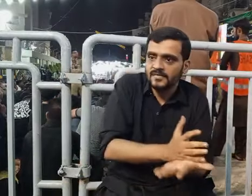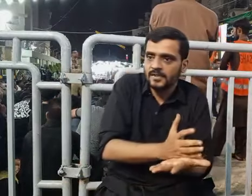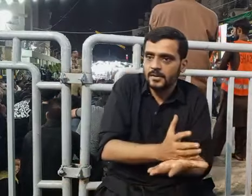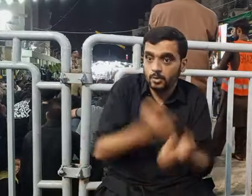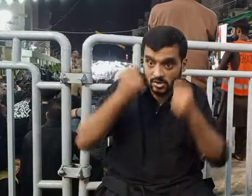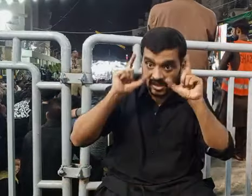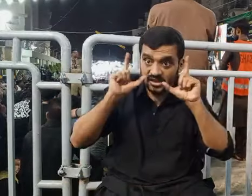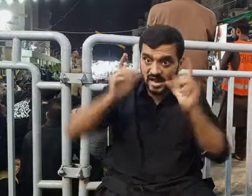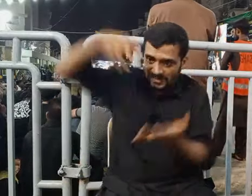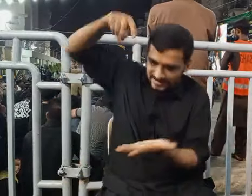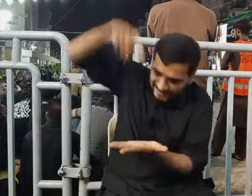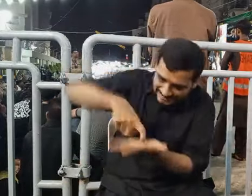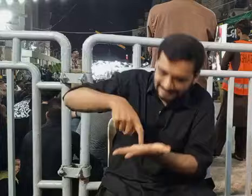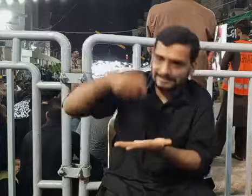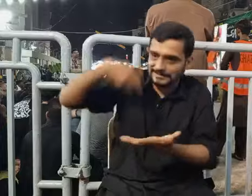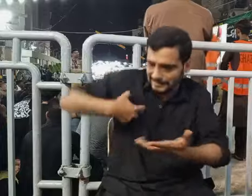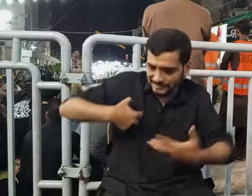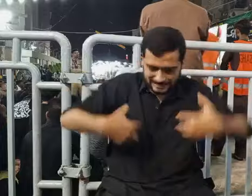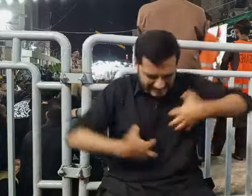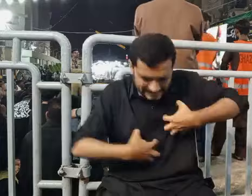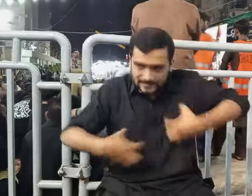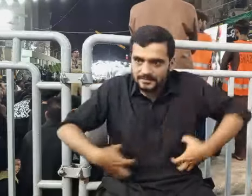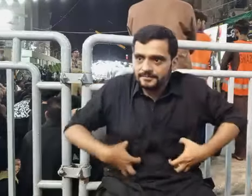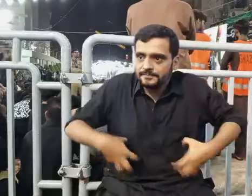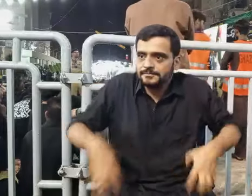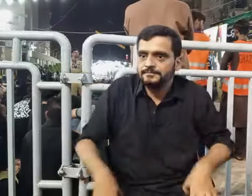قاسم کا لاشا اٹھنے کے قابل نہیں بچا،